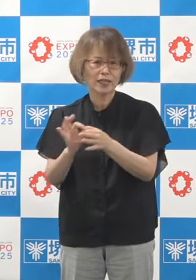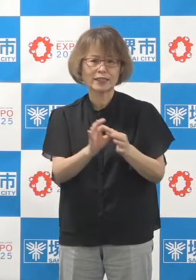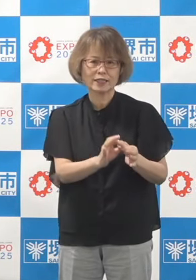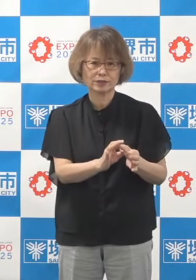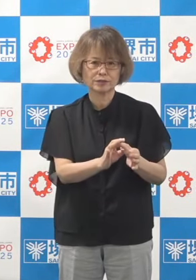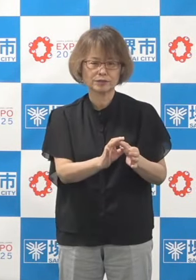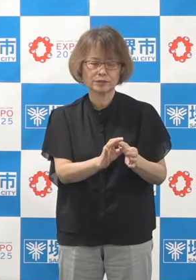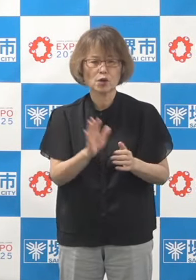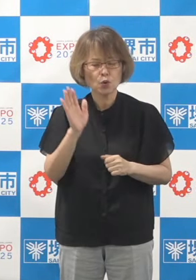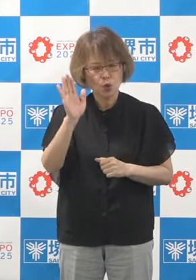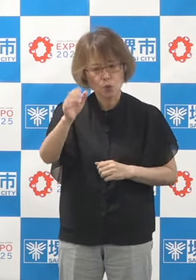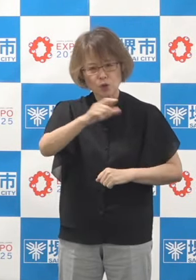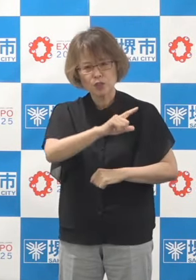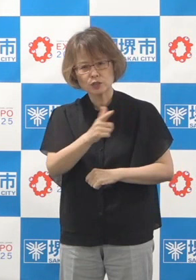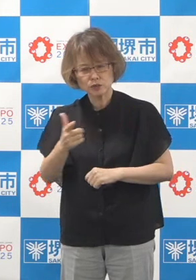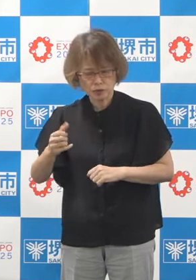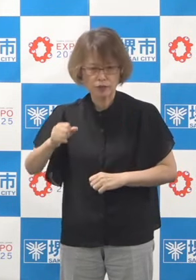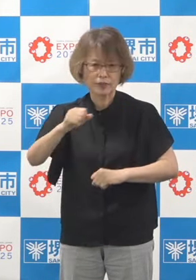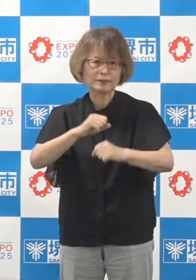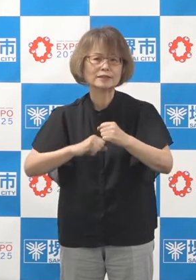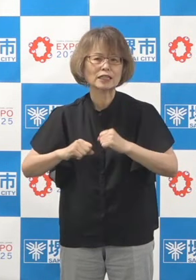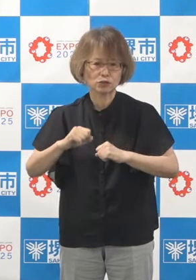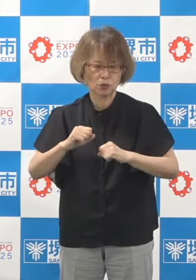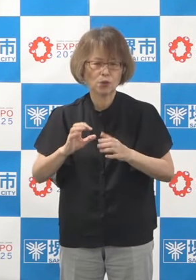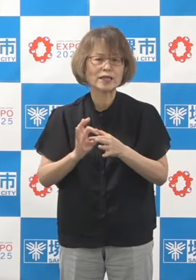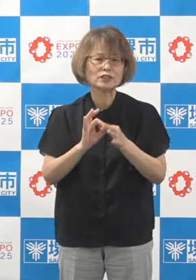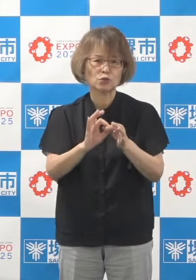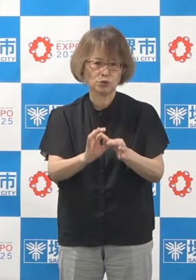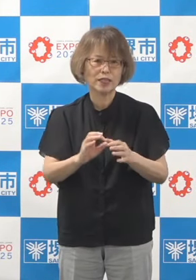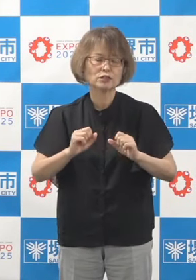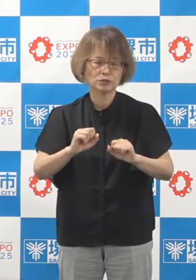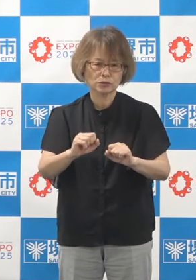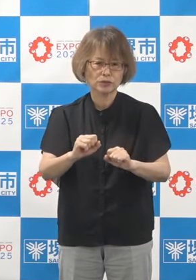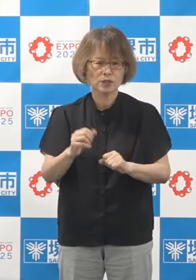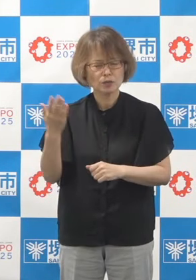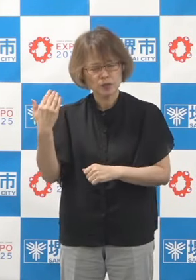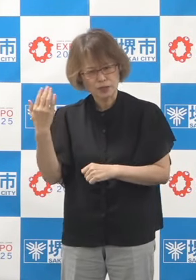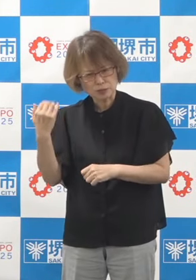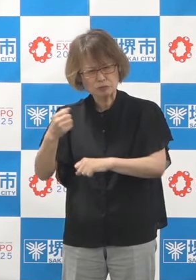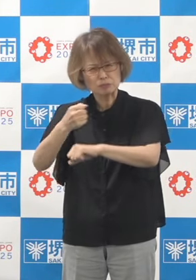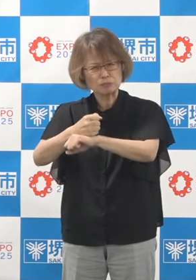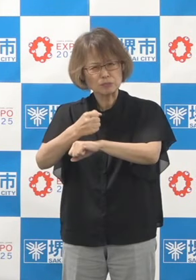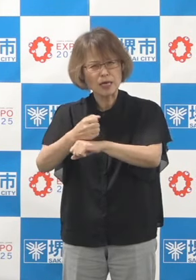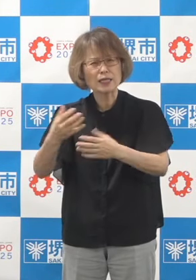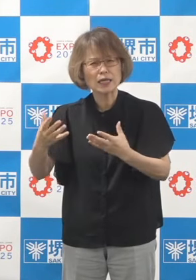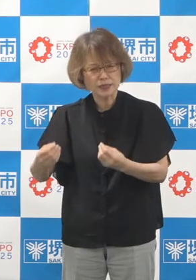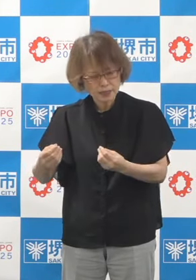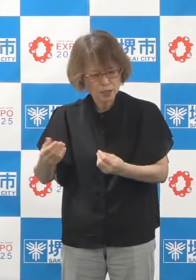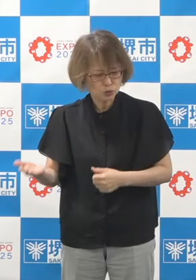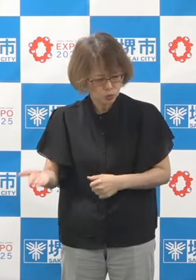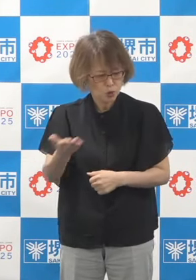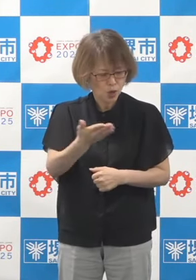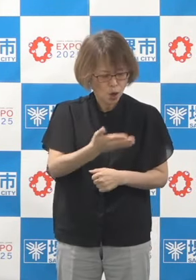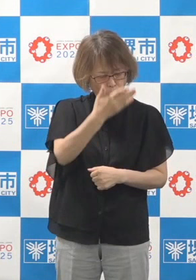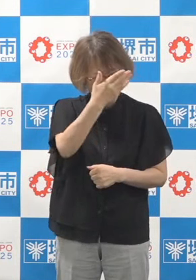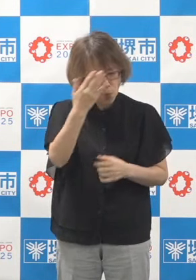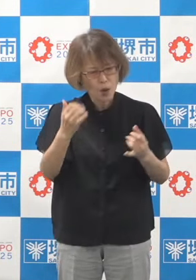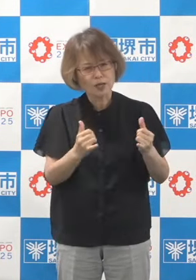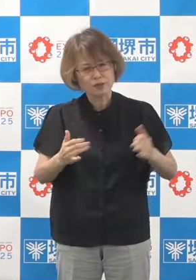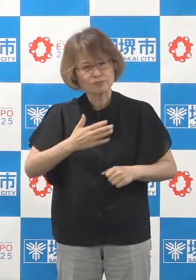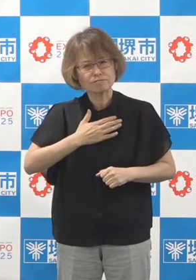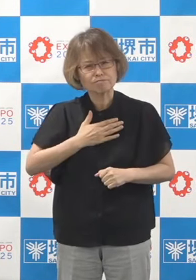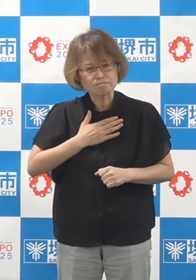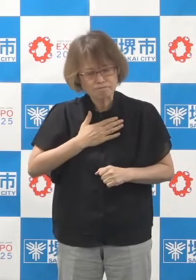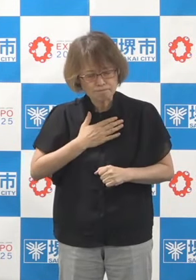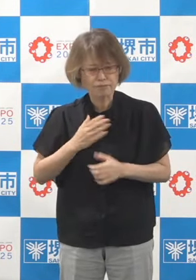な取り組みを進めまして、苦難の時代を過ごされた先人の平和への思いを 次の世代にも引き継ぐことができるように力を